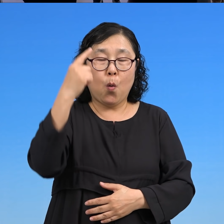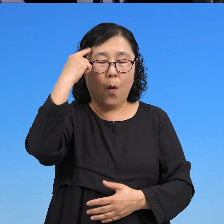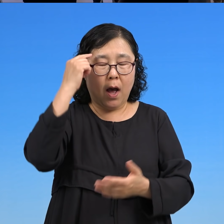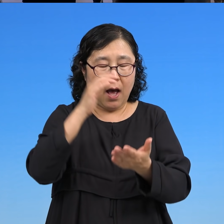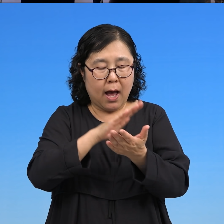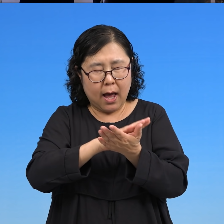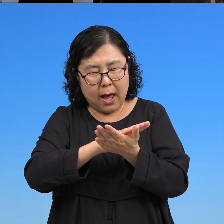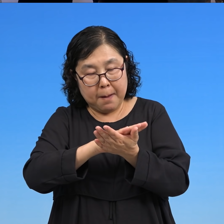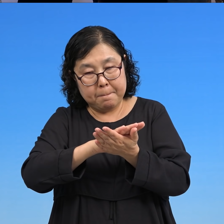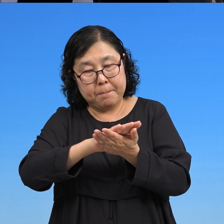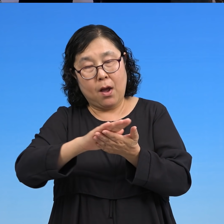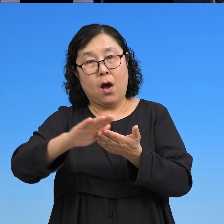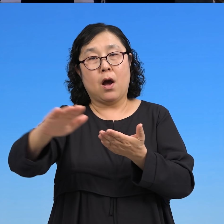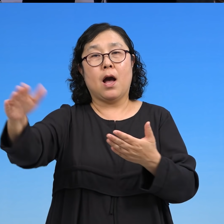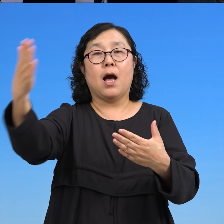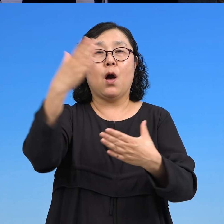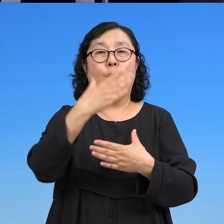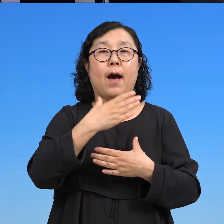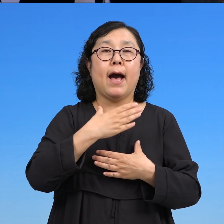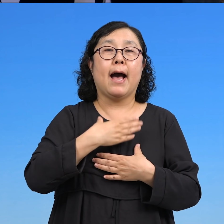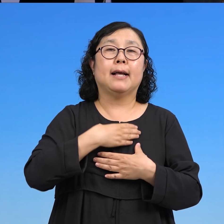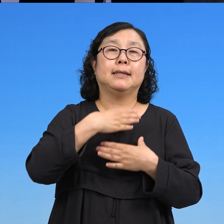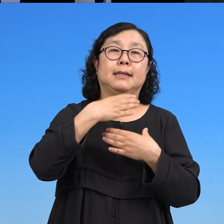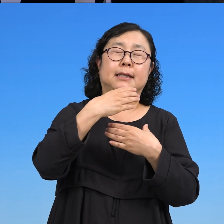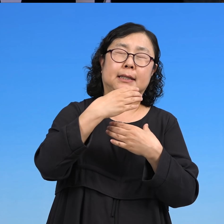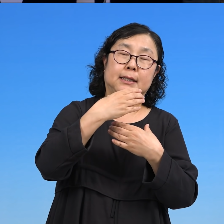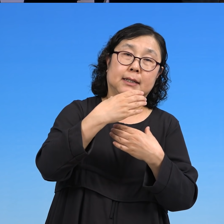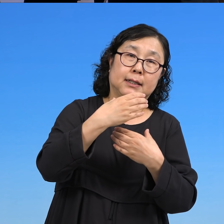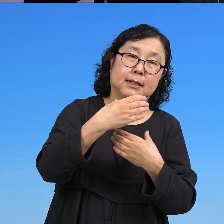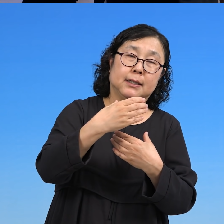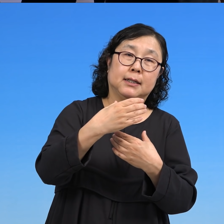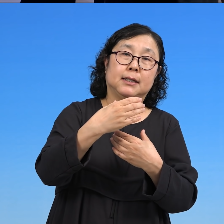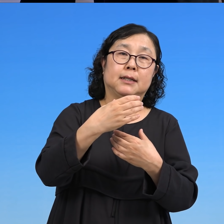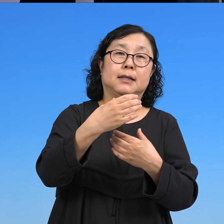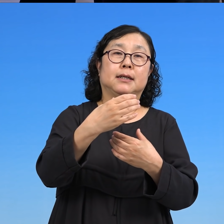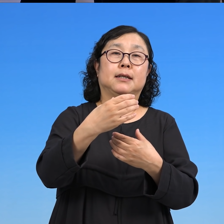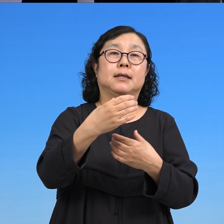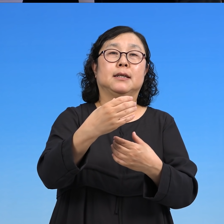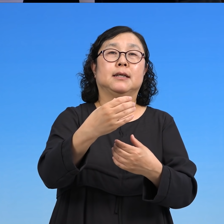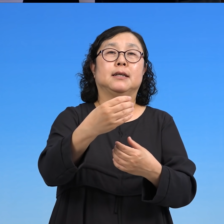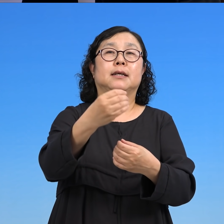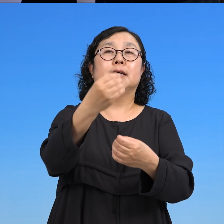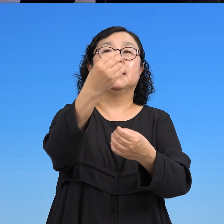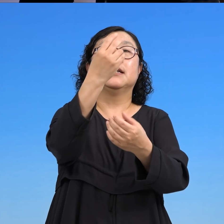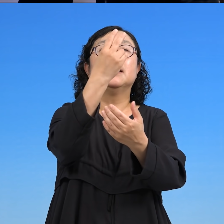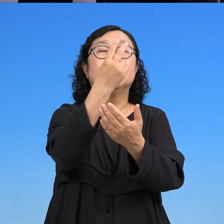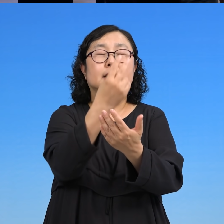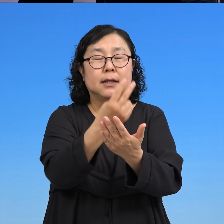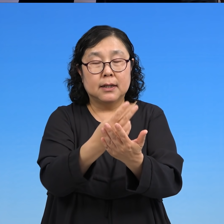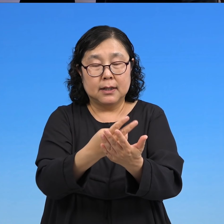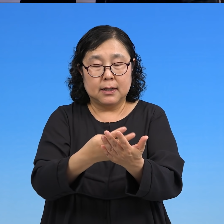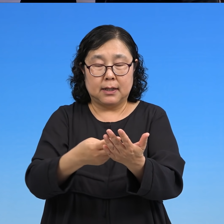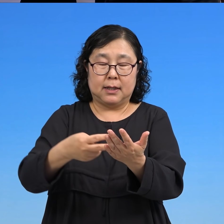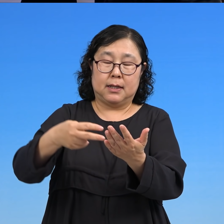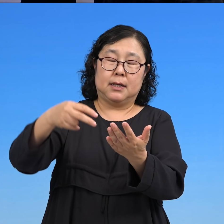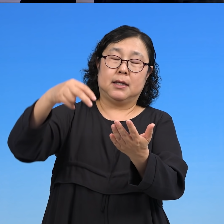수고와 평화와 안식은 그 하나님이 말씀하십니다. 일어나